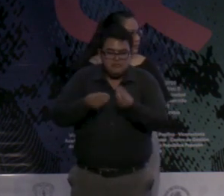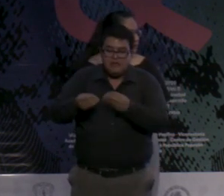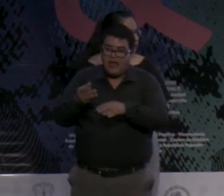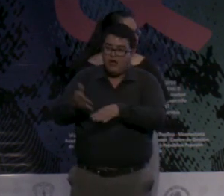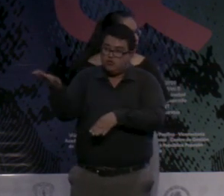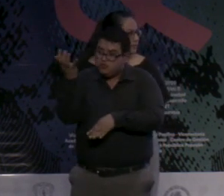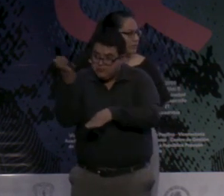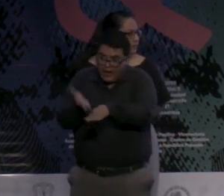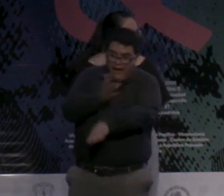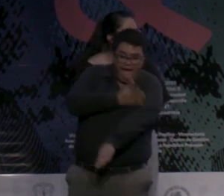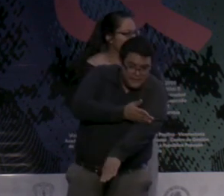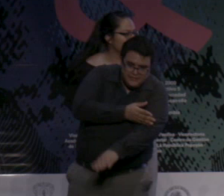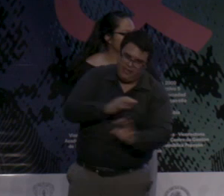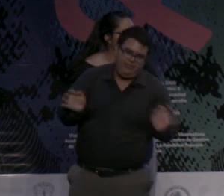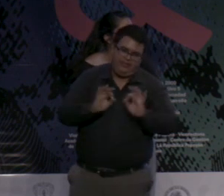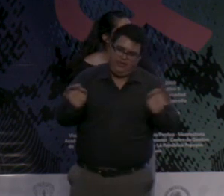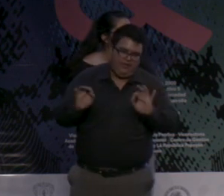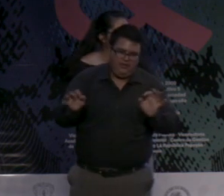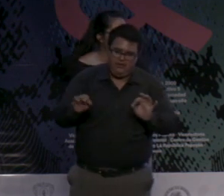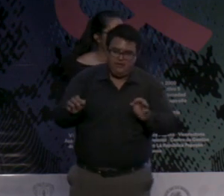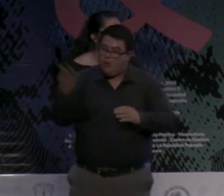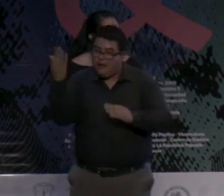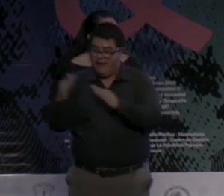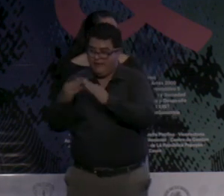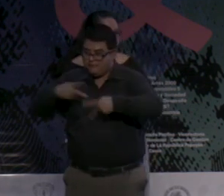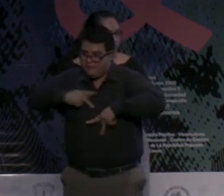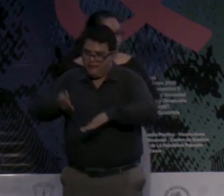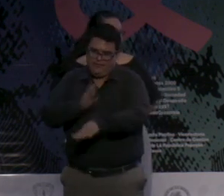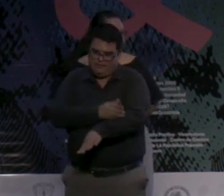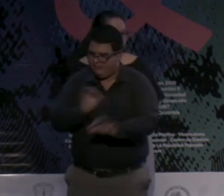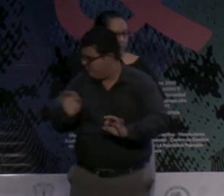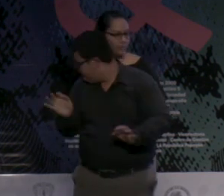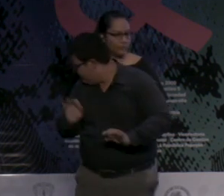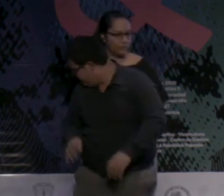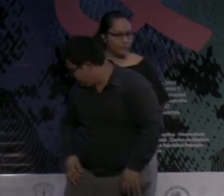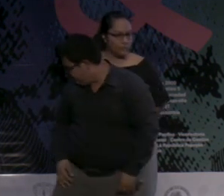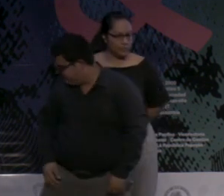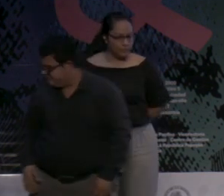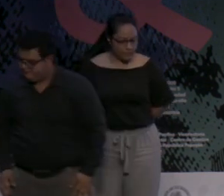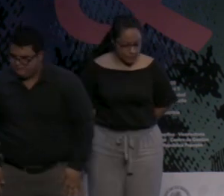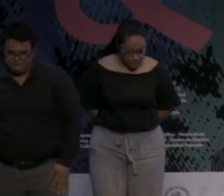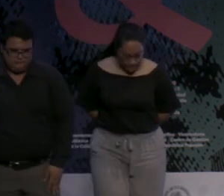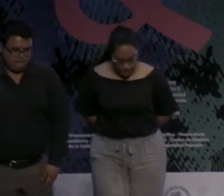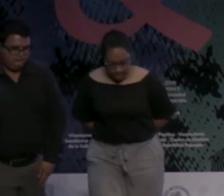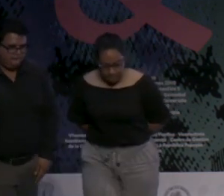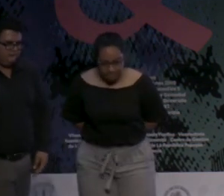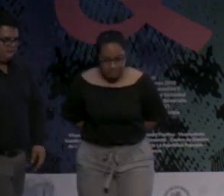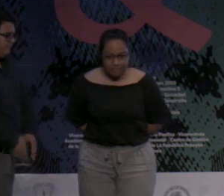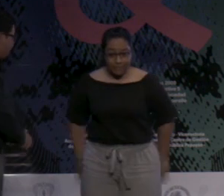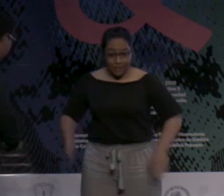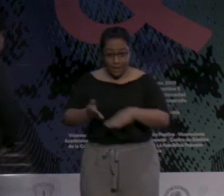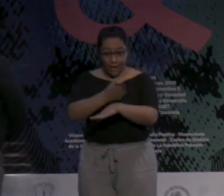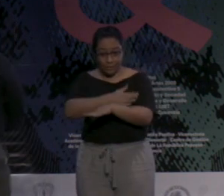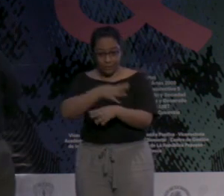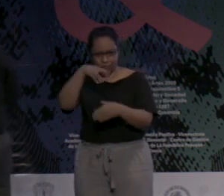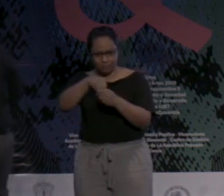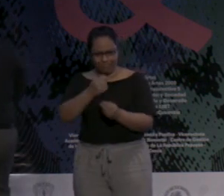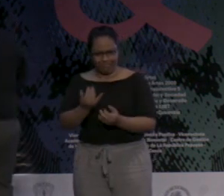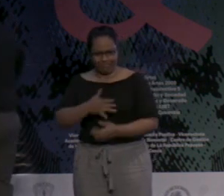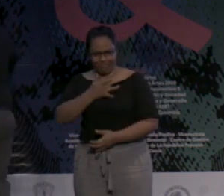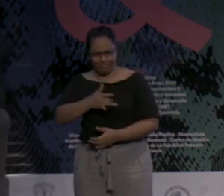subsidio anterior, debían no haber tenido una casa antes para esto. En principio contenían algo en el